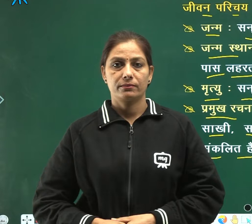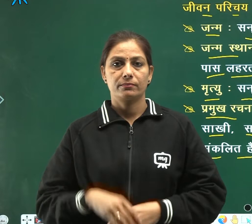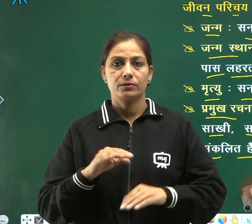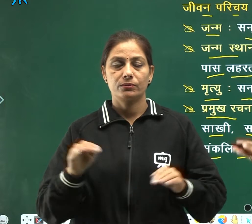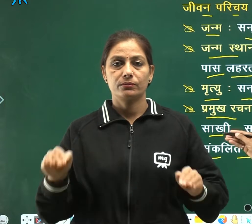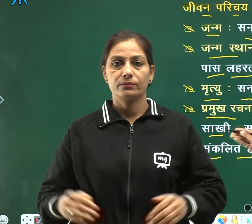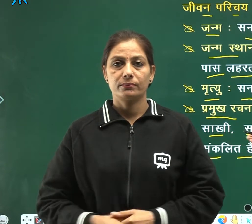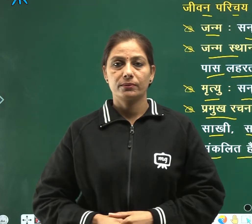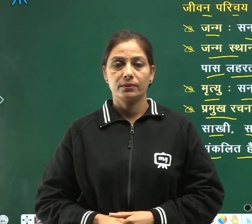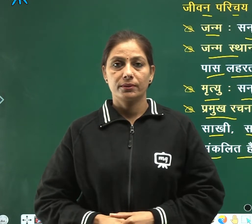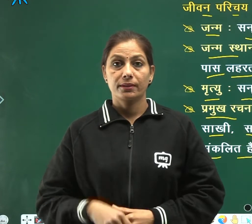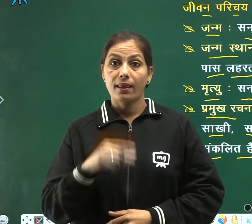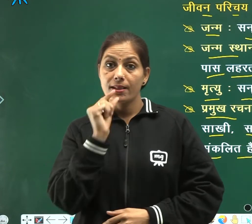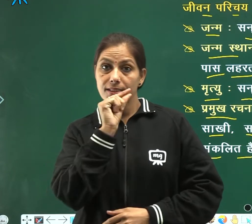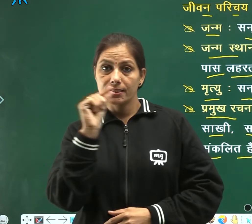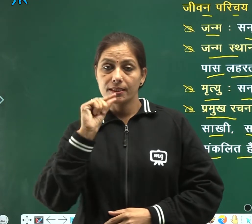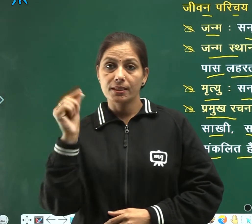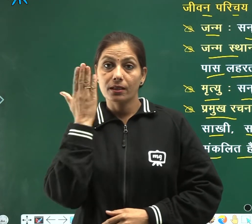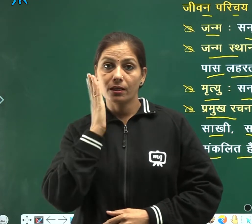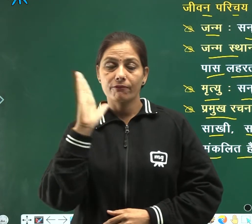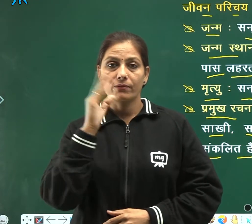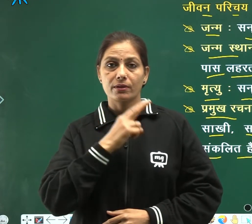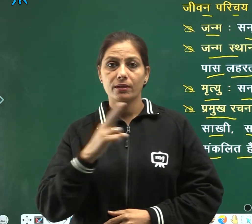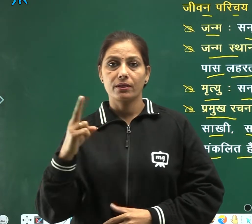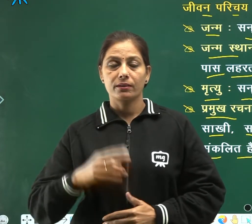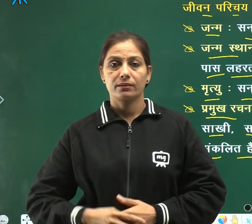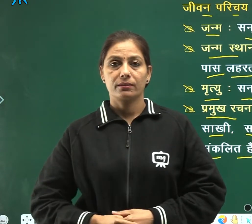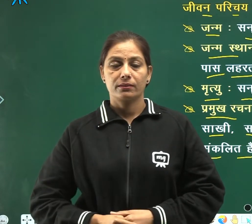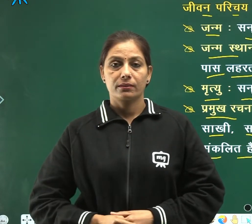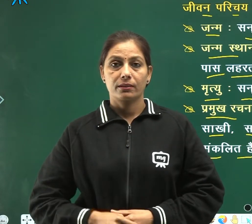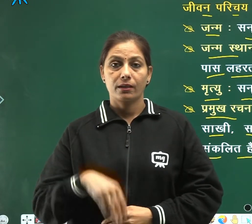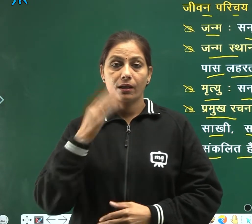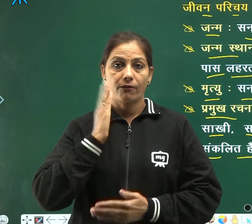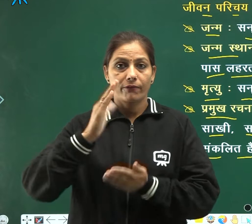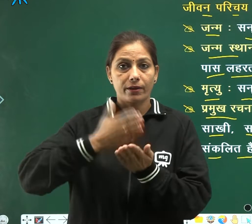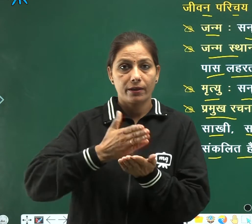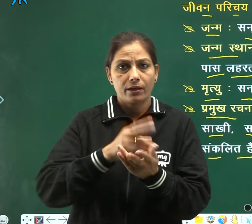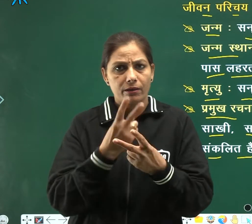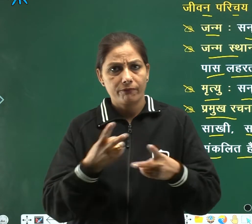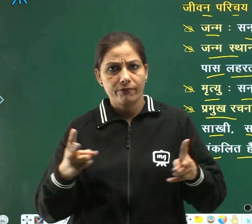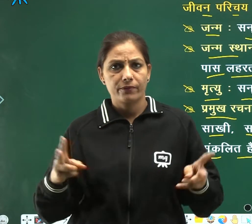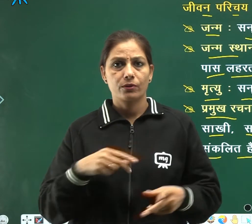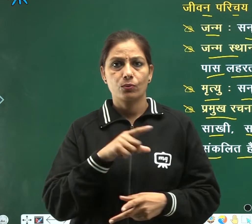बच्चों, साखी, सबद एवं रमैनी इनकी काव्य खंडों के अलग अलग रूप है।